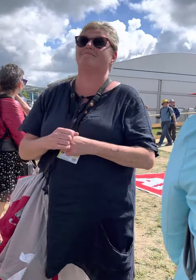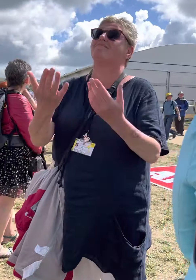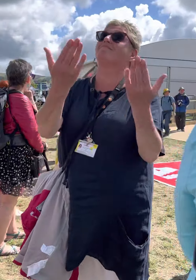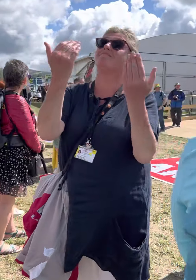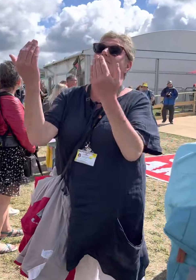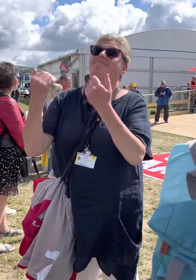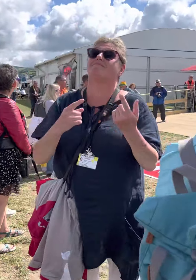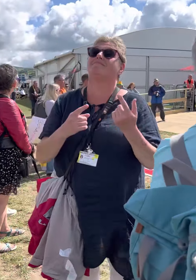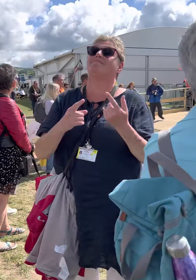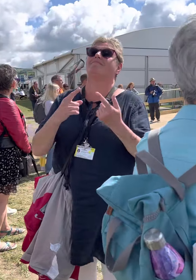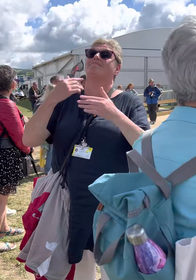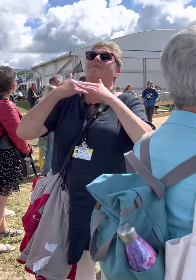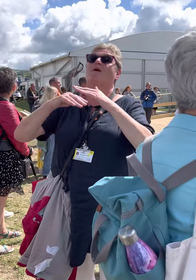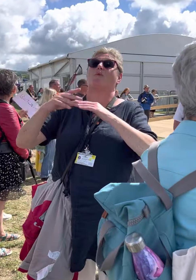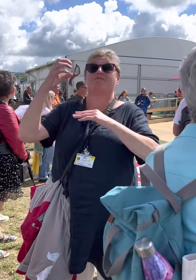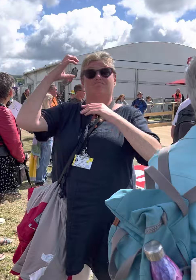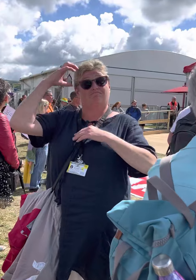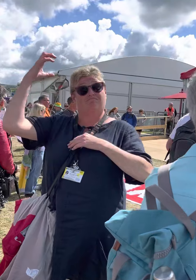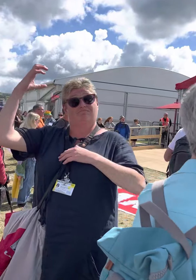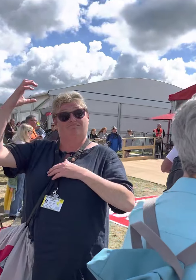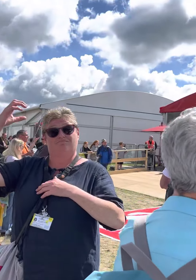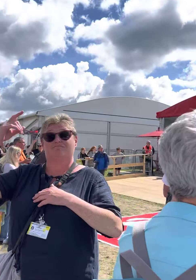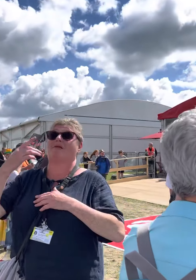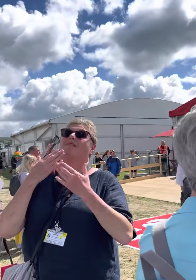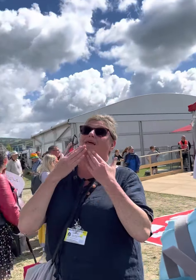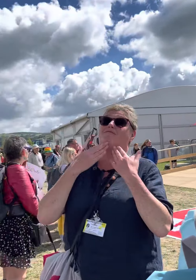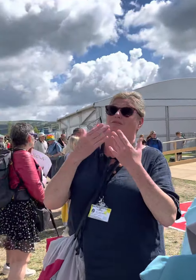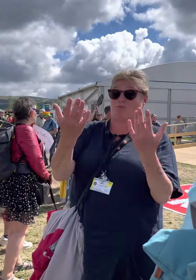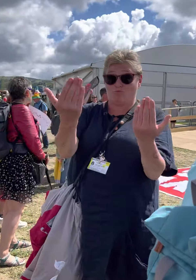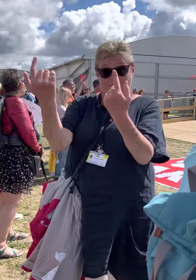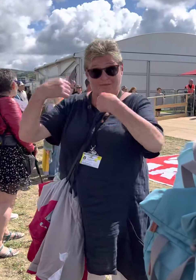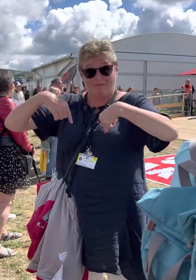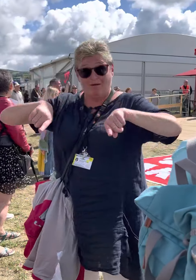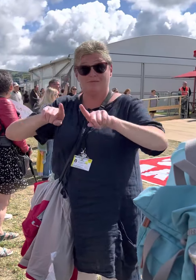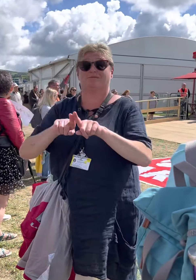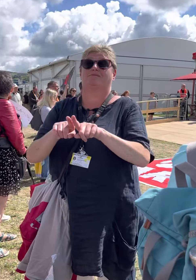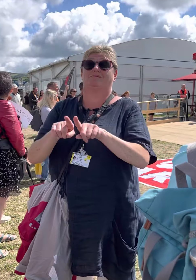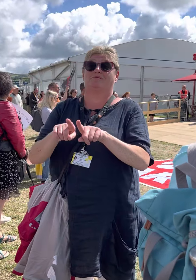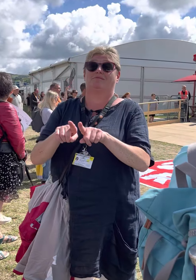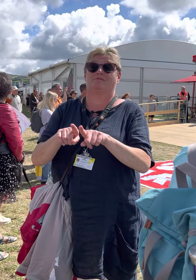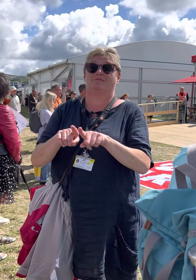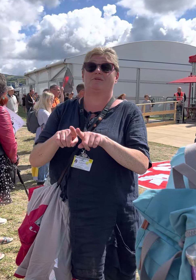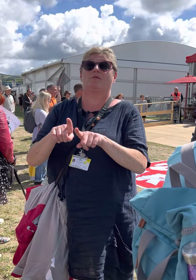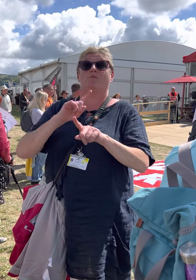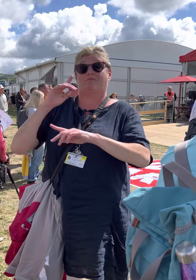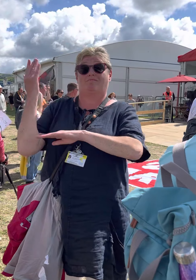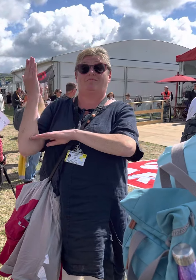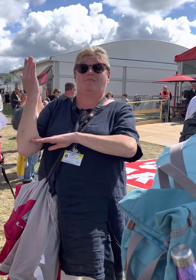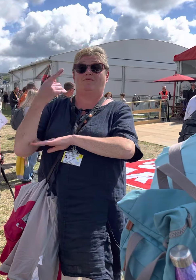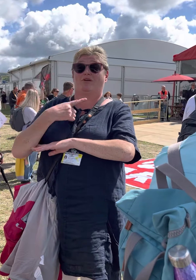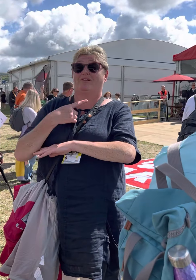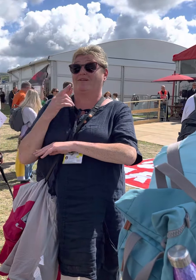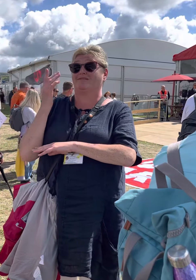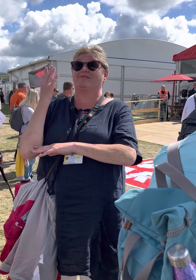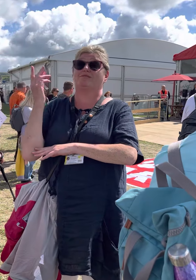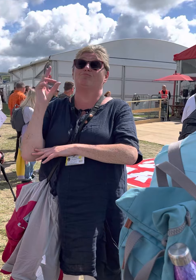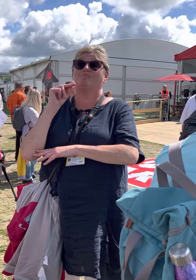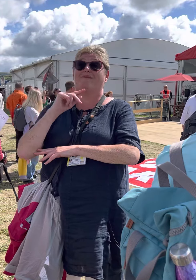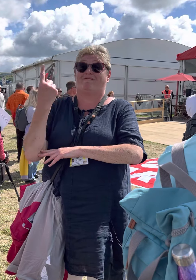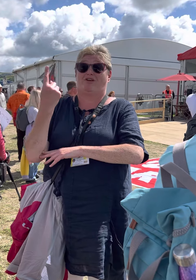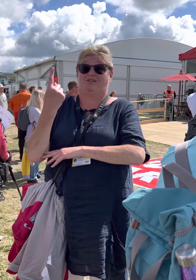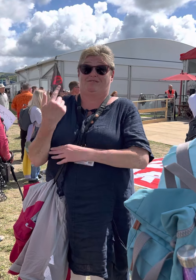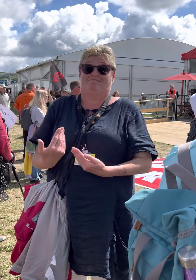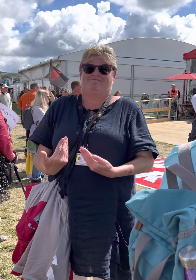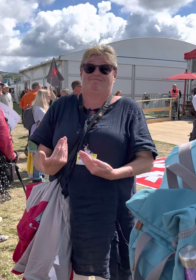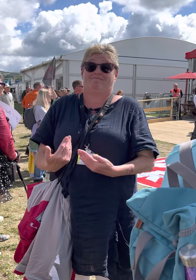Croeso i uned y Llywodraeth, diolch iddyn nhw am groesawu ni. Dwi'n mynd i gyflwyno ein siaradwraig cyntaf